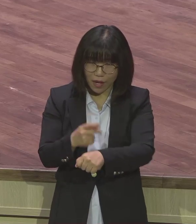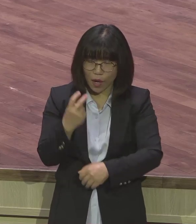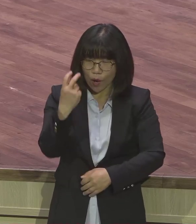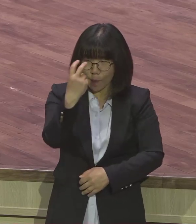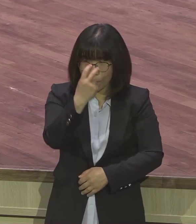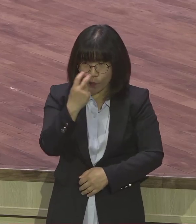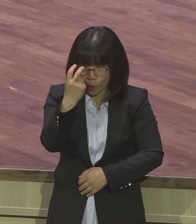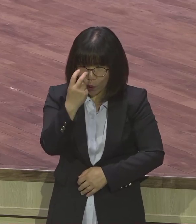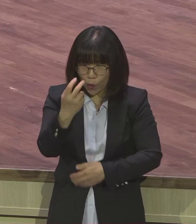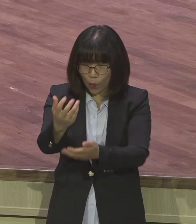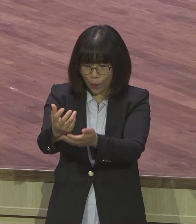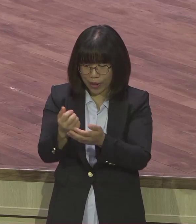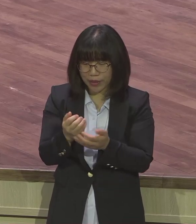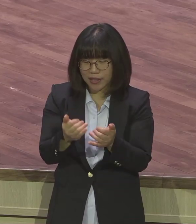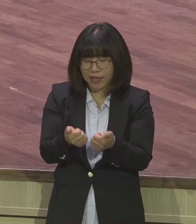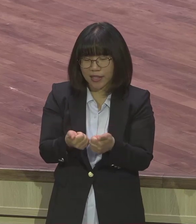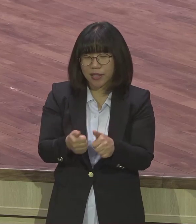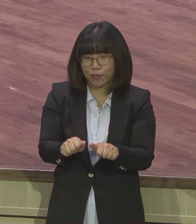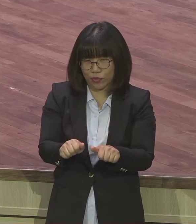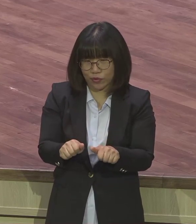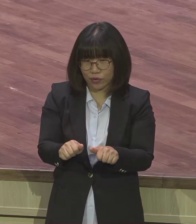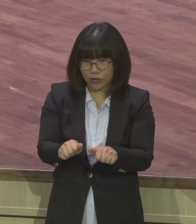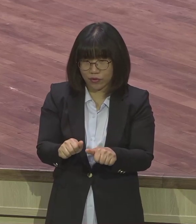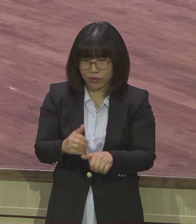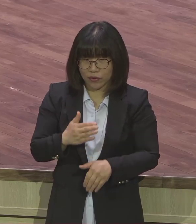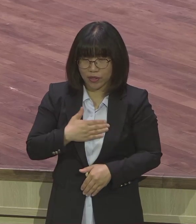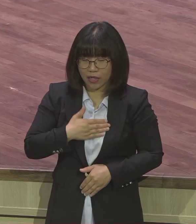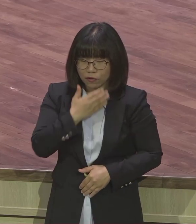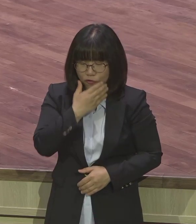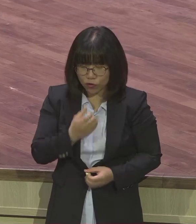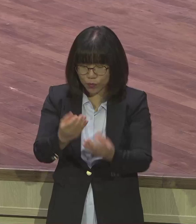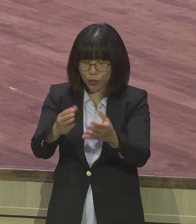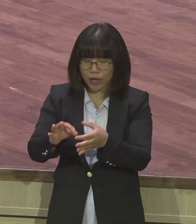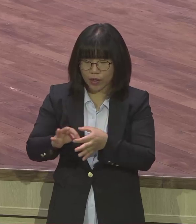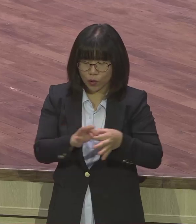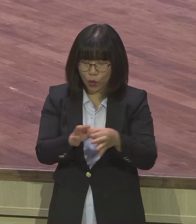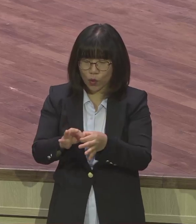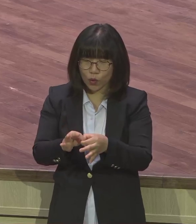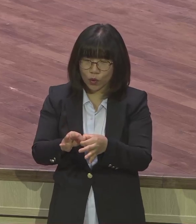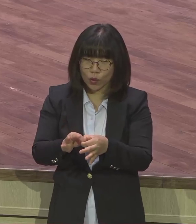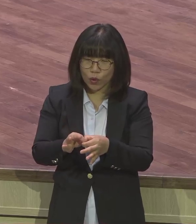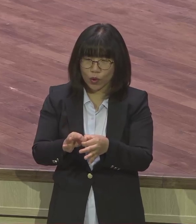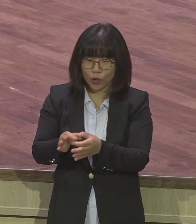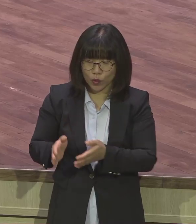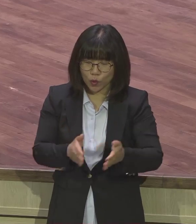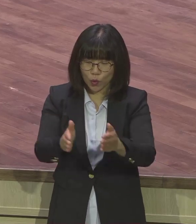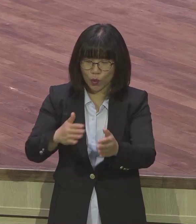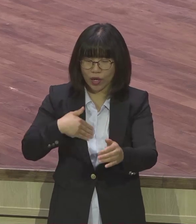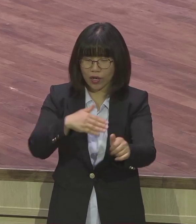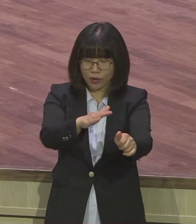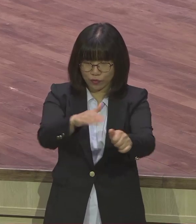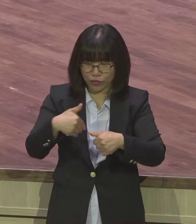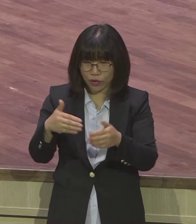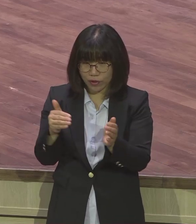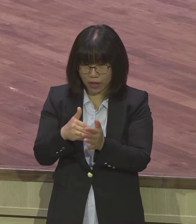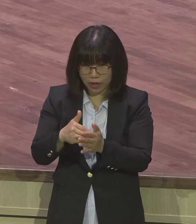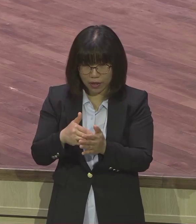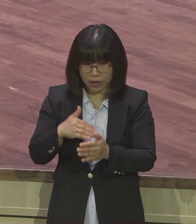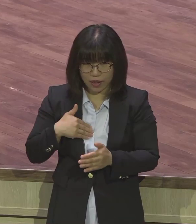신분이다. 하나님 나를 축복의 통로로 부르셨다. 내가 나는 은혜 아래 살고